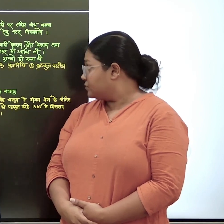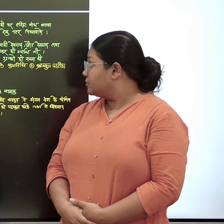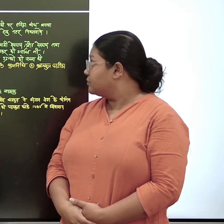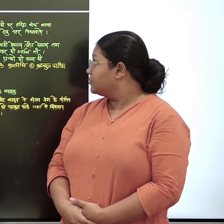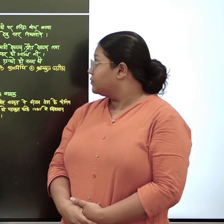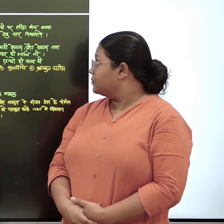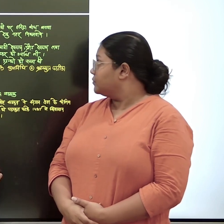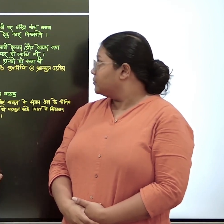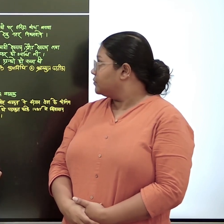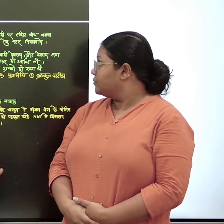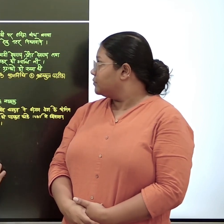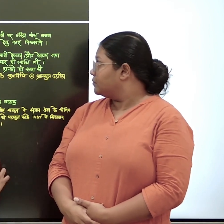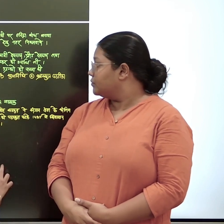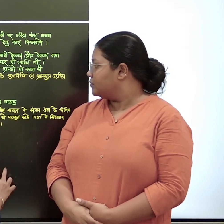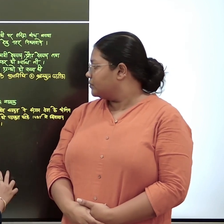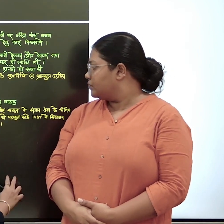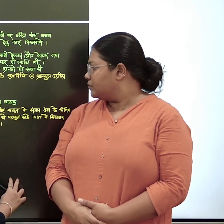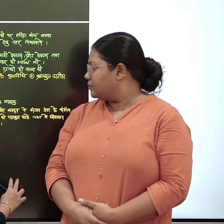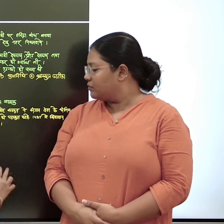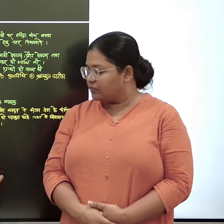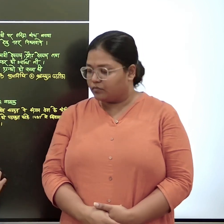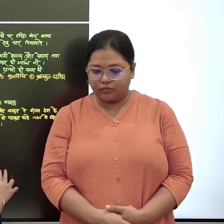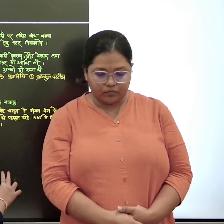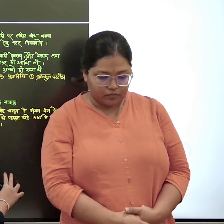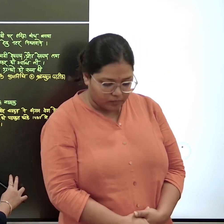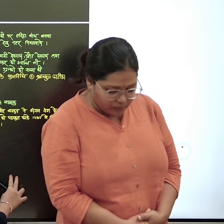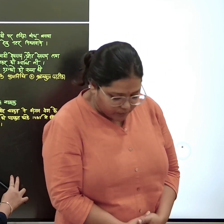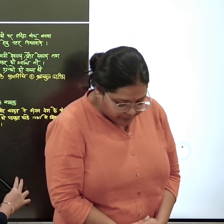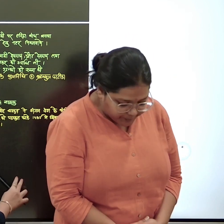आगे है फोर्थ नंबर डाल के लिखो,